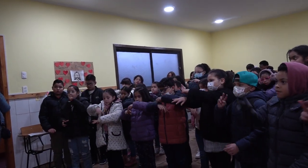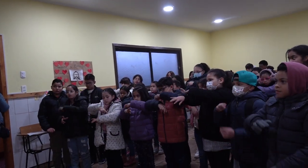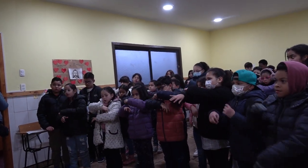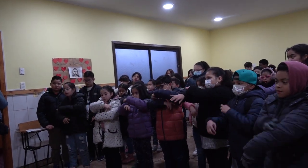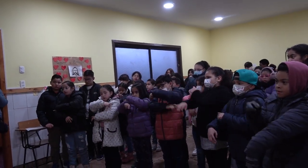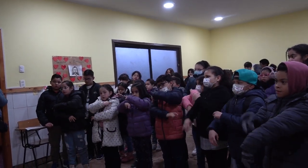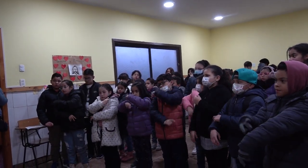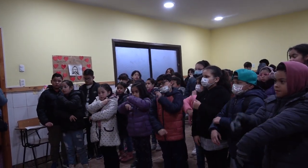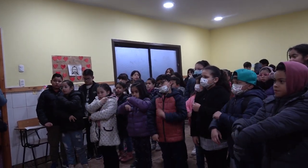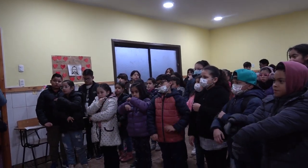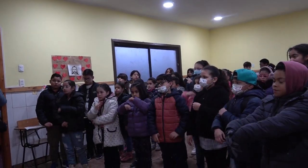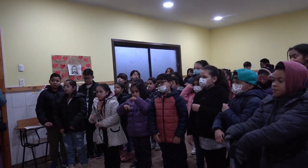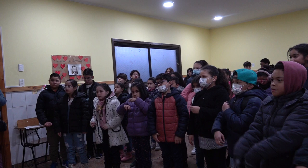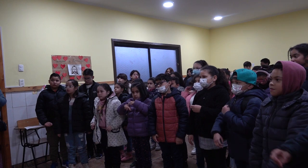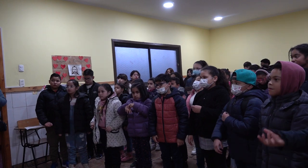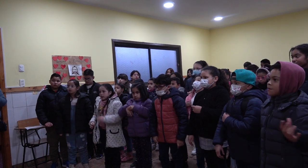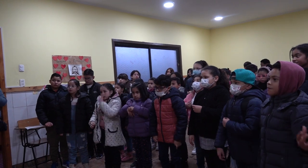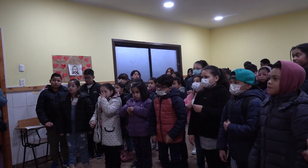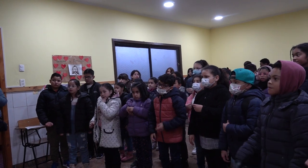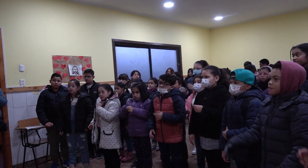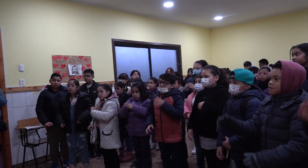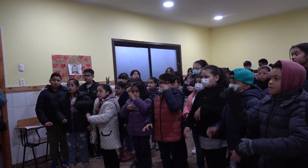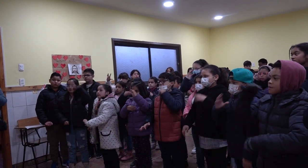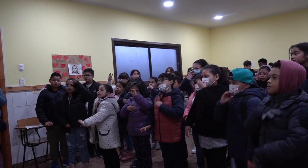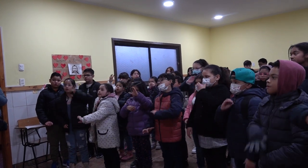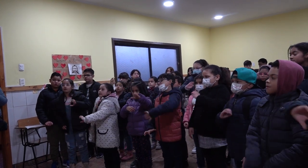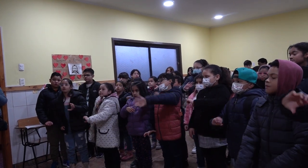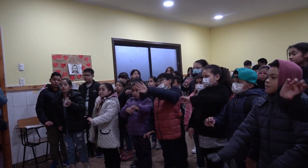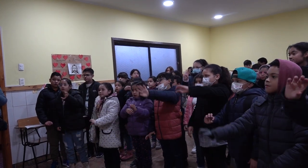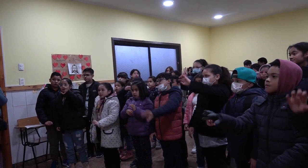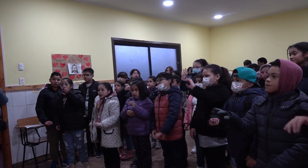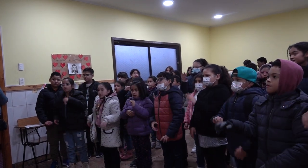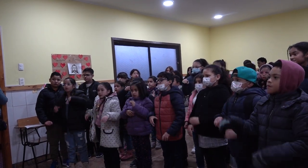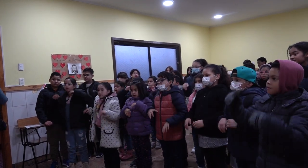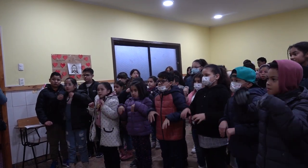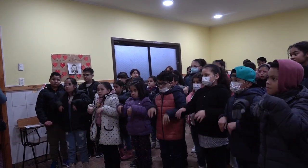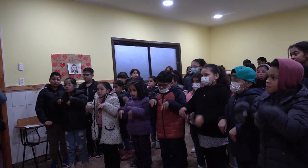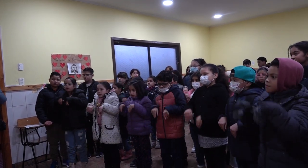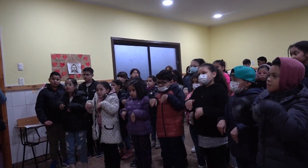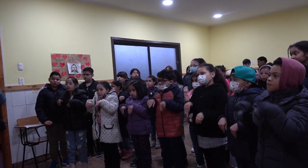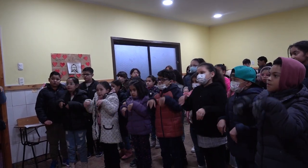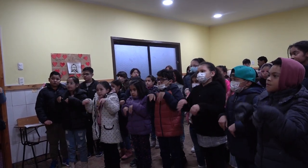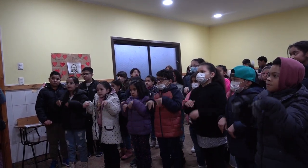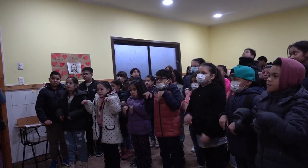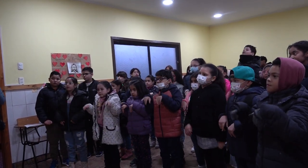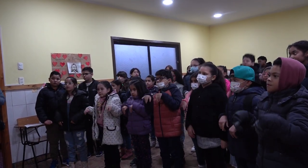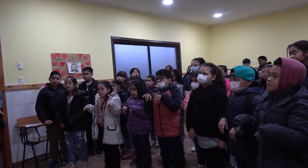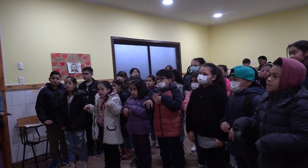dos en dos. El elefante, el canguro,